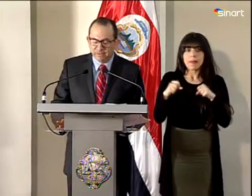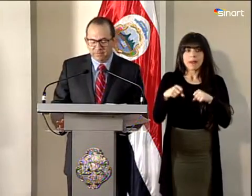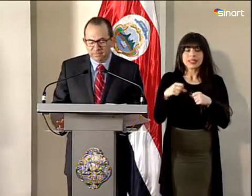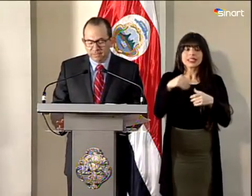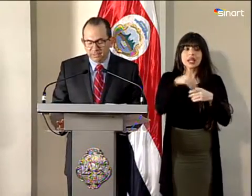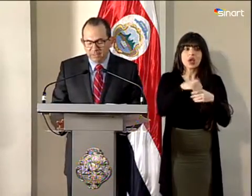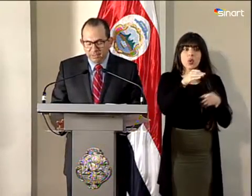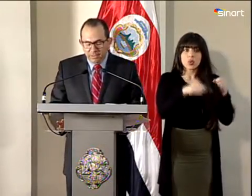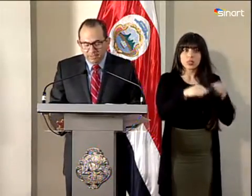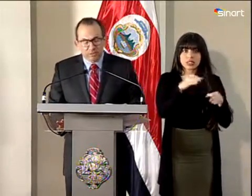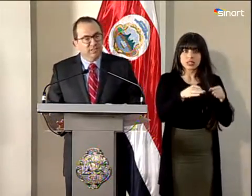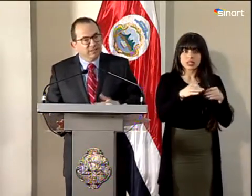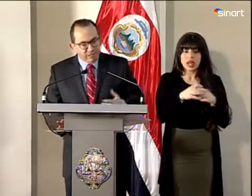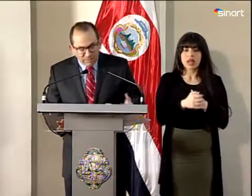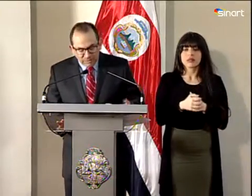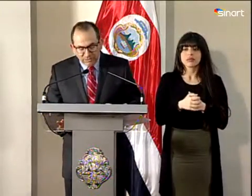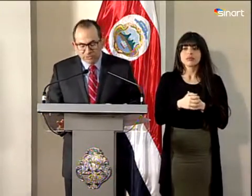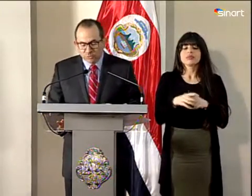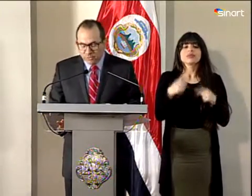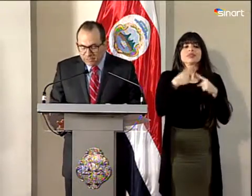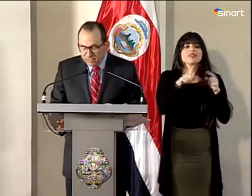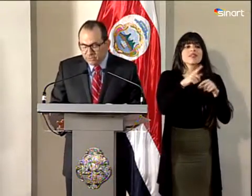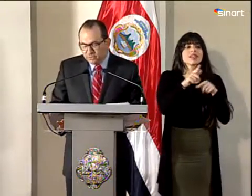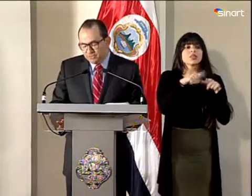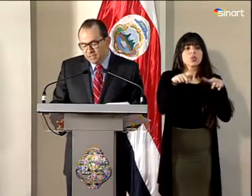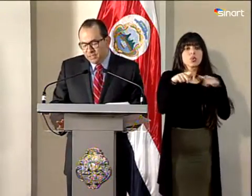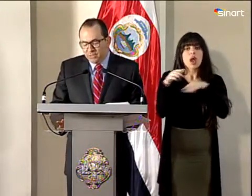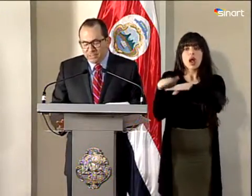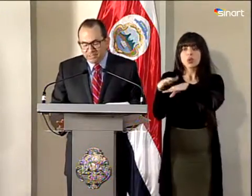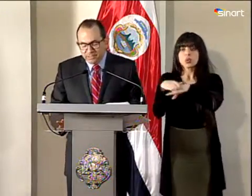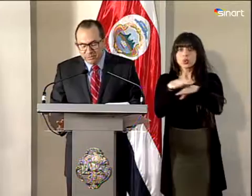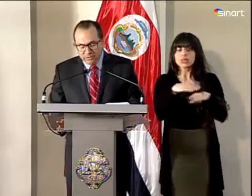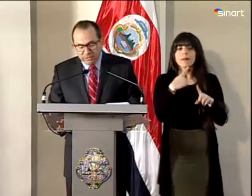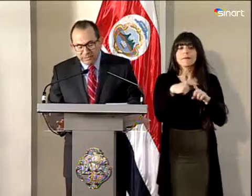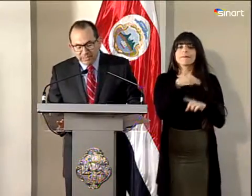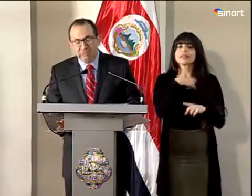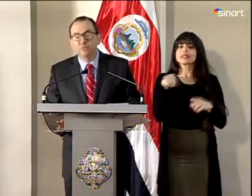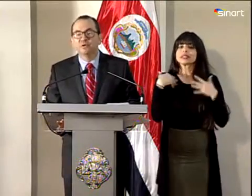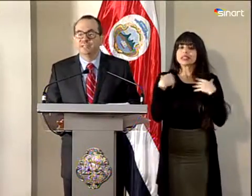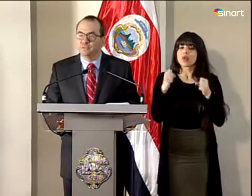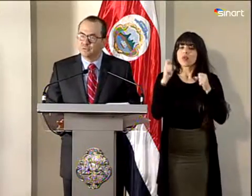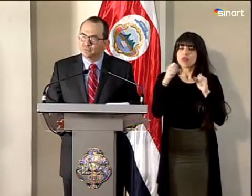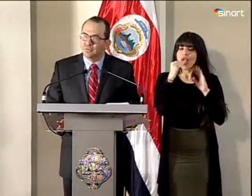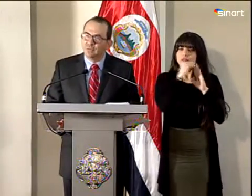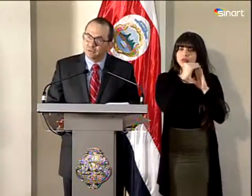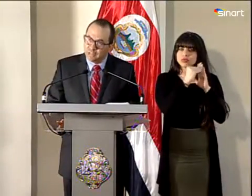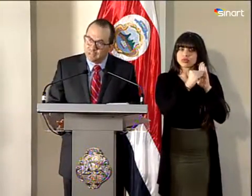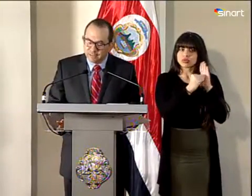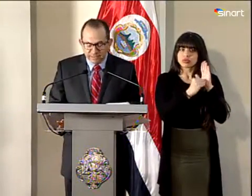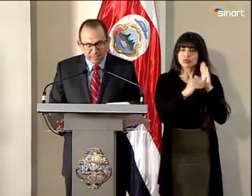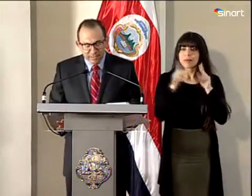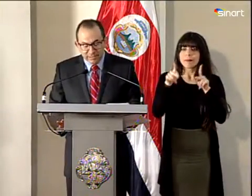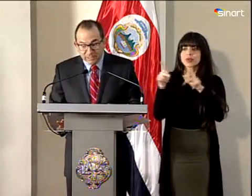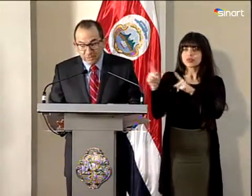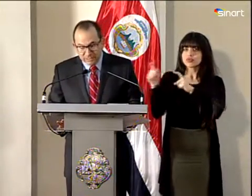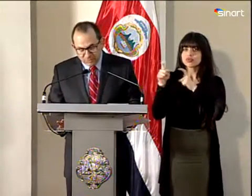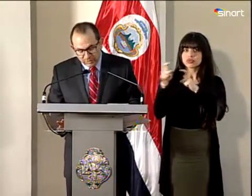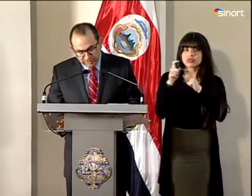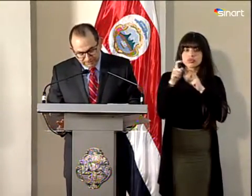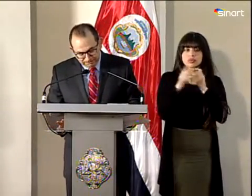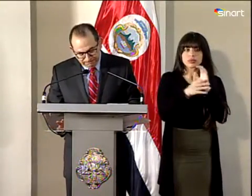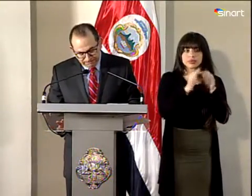judicial. Los establecimientos autorizados y el Ministerio de Salud deberán llevar un registro de donantes de